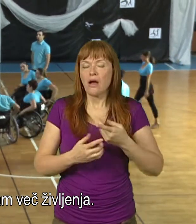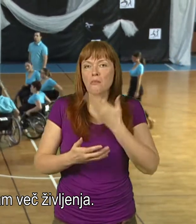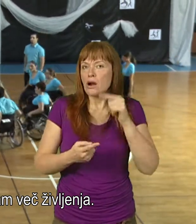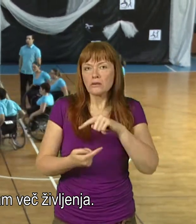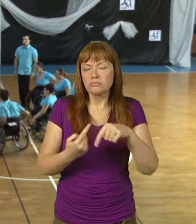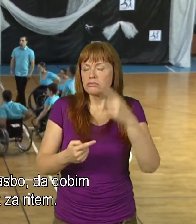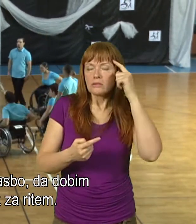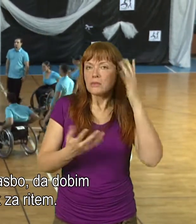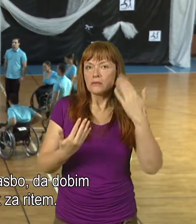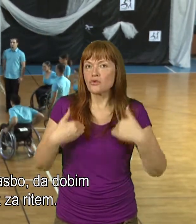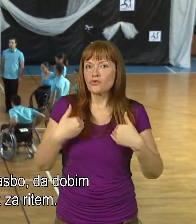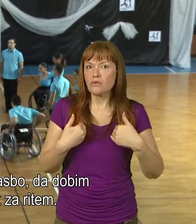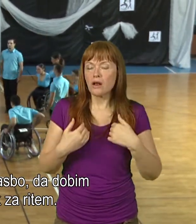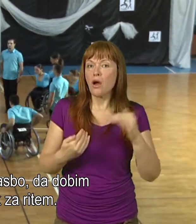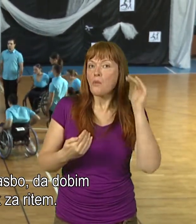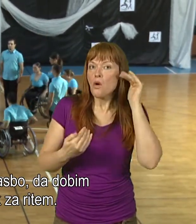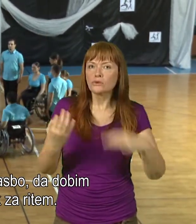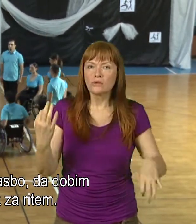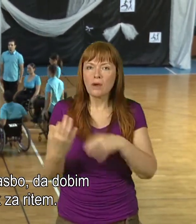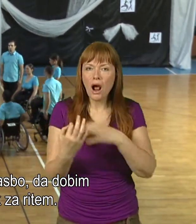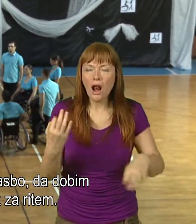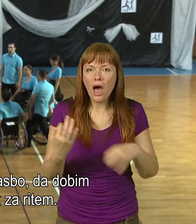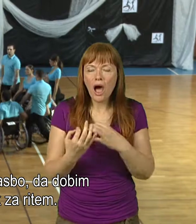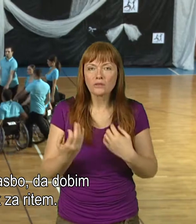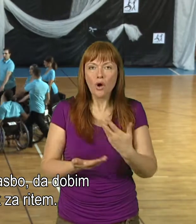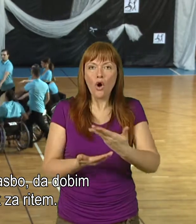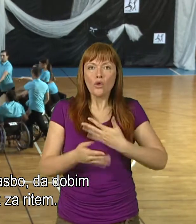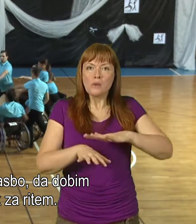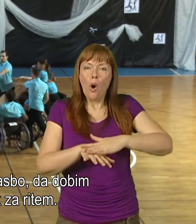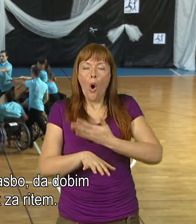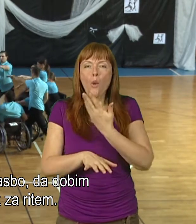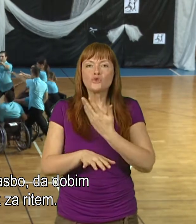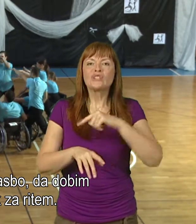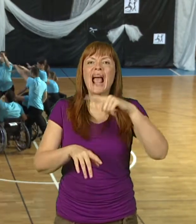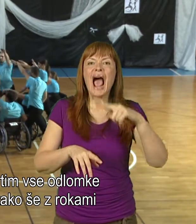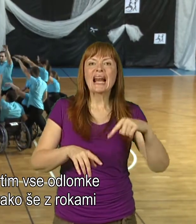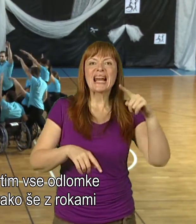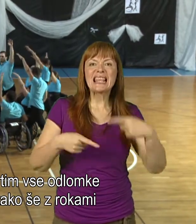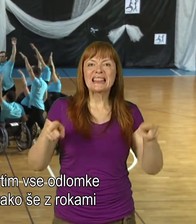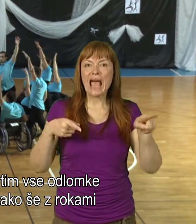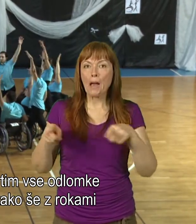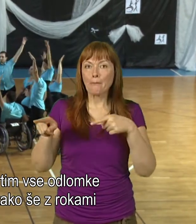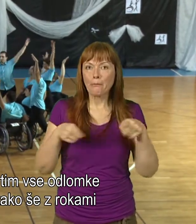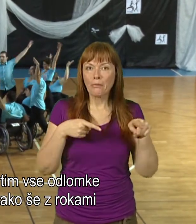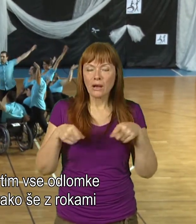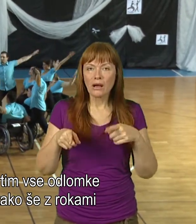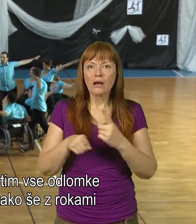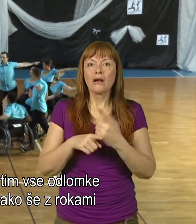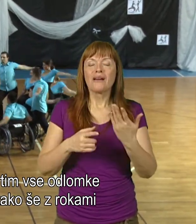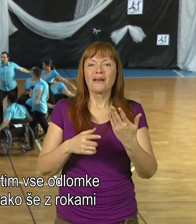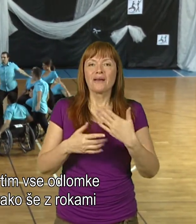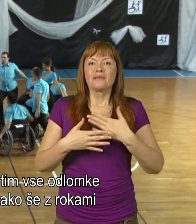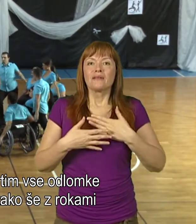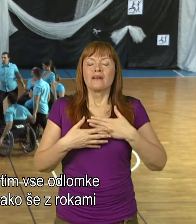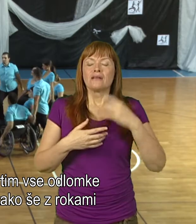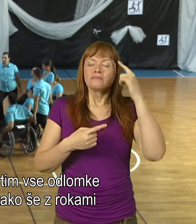življenja, Pač poslušam muziko, da dobim pač občutek za ritem, pa v glavi si prevrtim cele